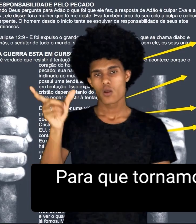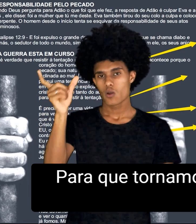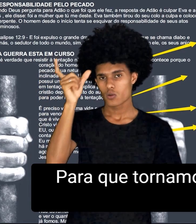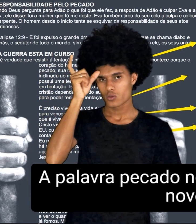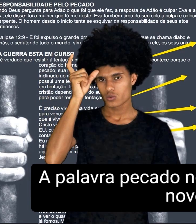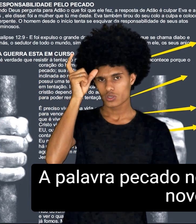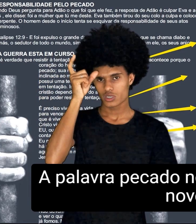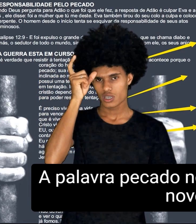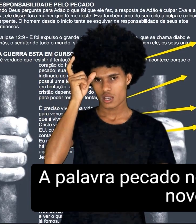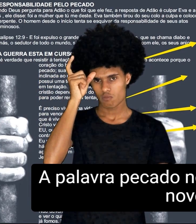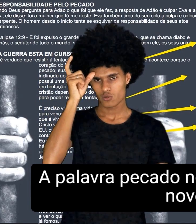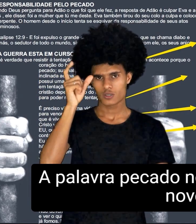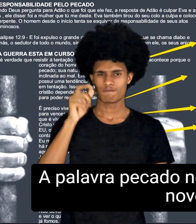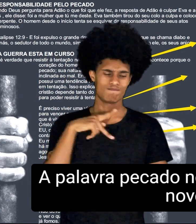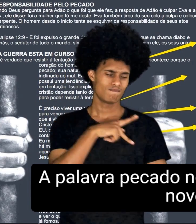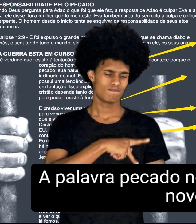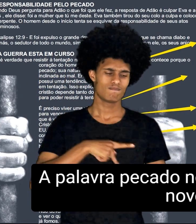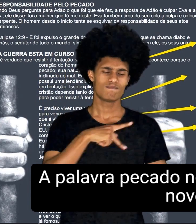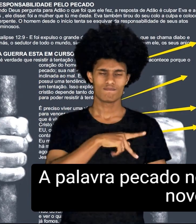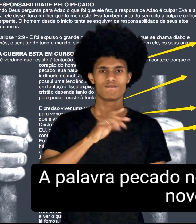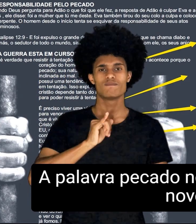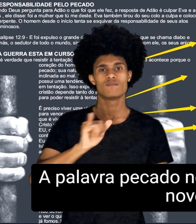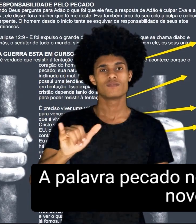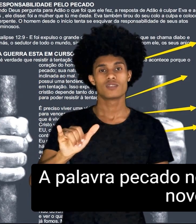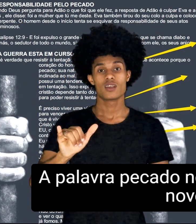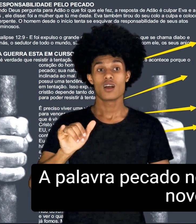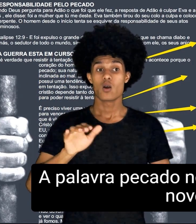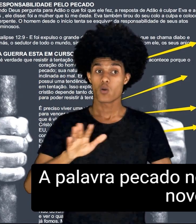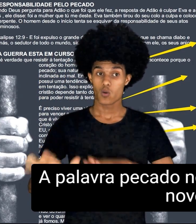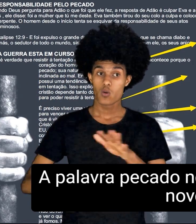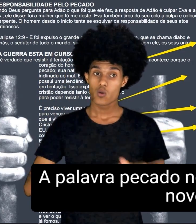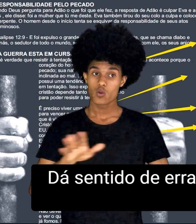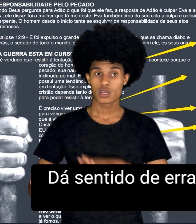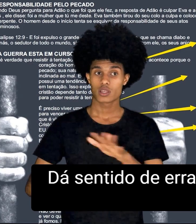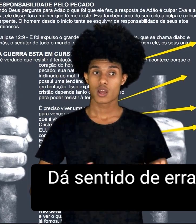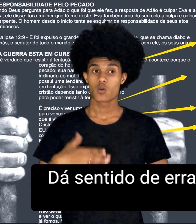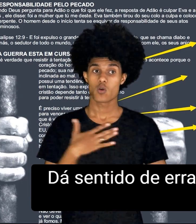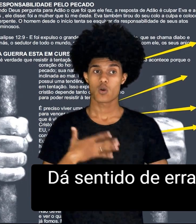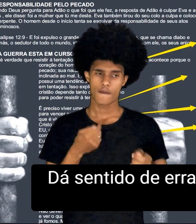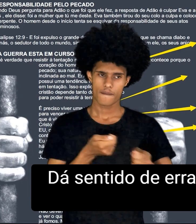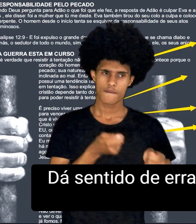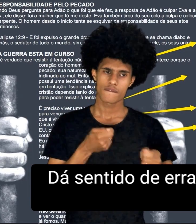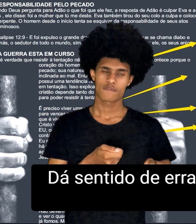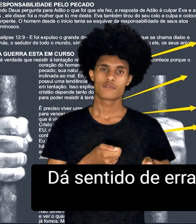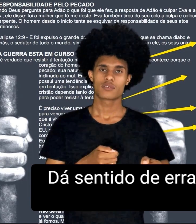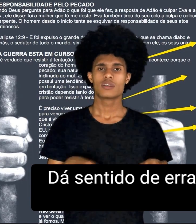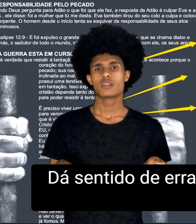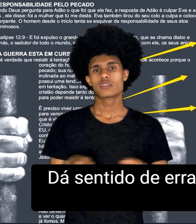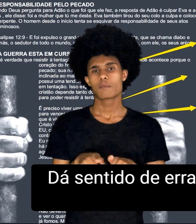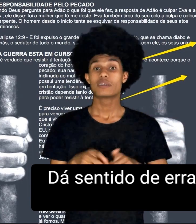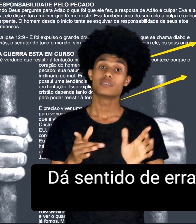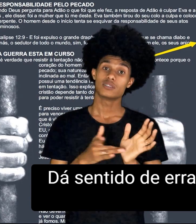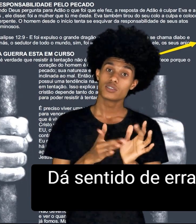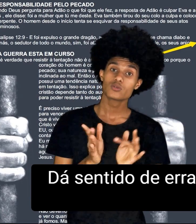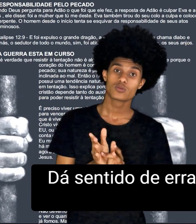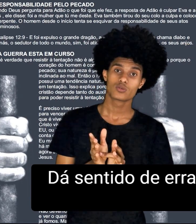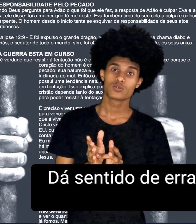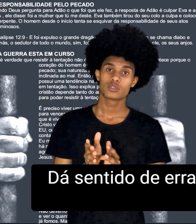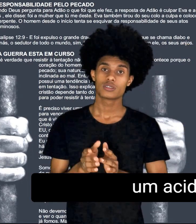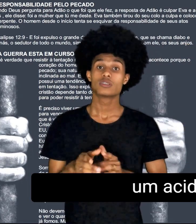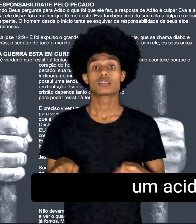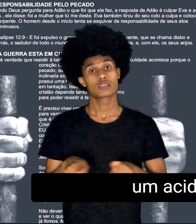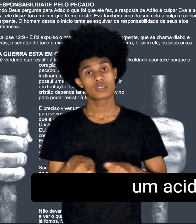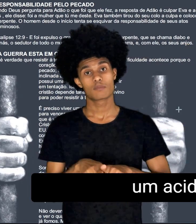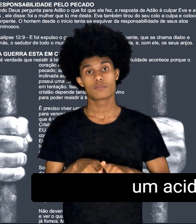semelhança dele. A palavra pecado no hebraico, como no grego do Novo Testamento, dá sentido de errar o alvo, tá bom? Errar o alvo, irmão,